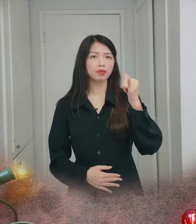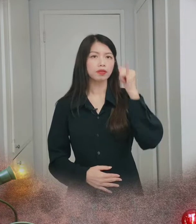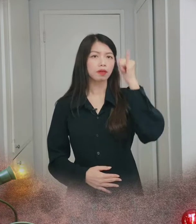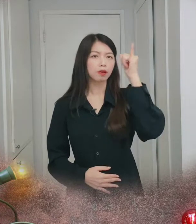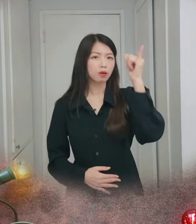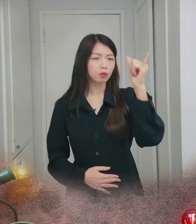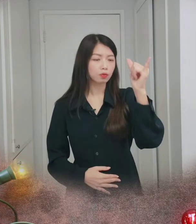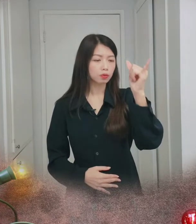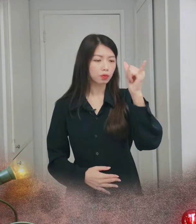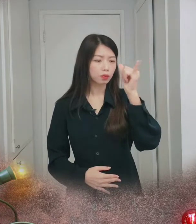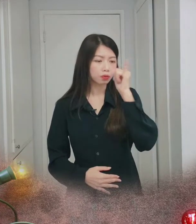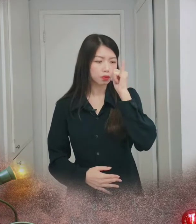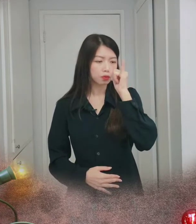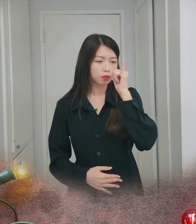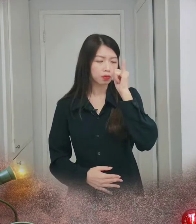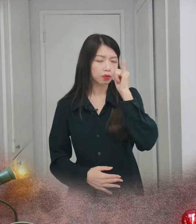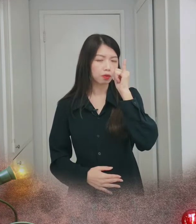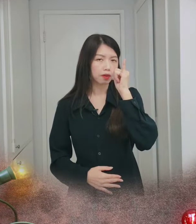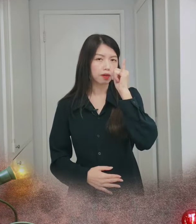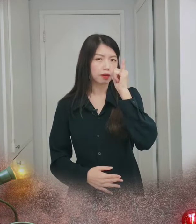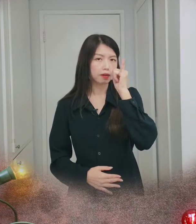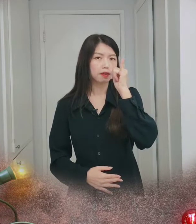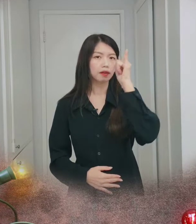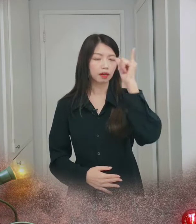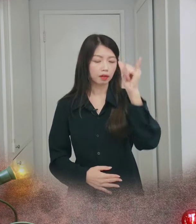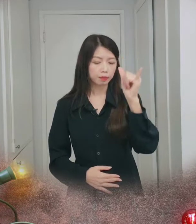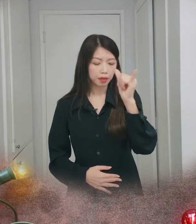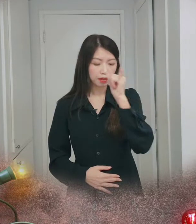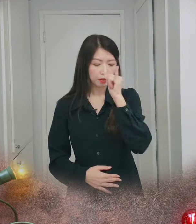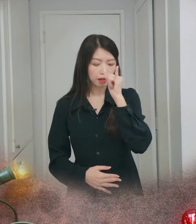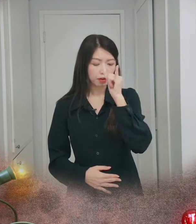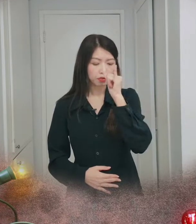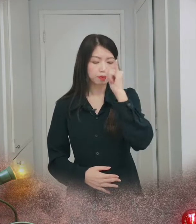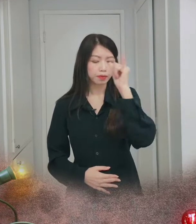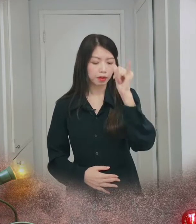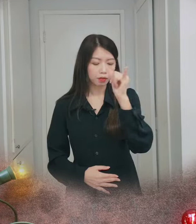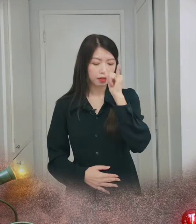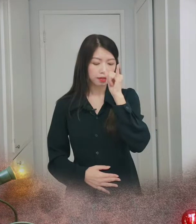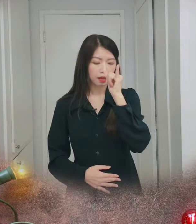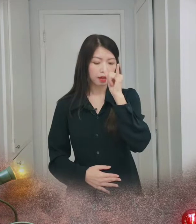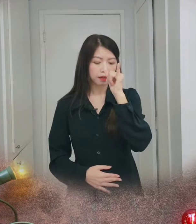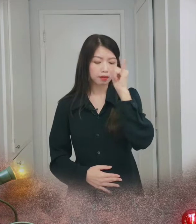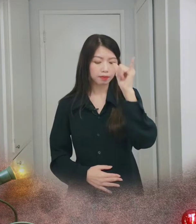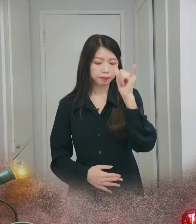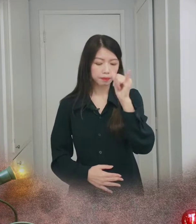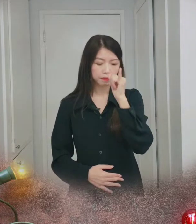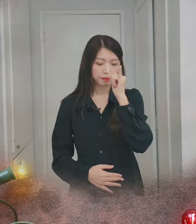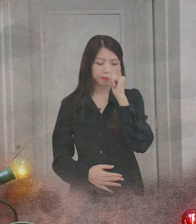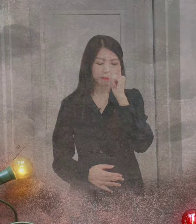새끼손가락만 펴주셔서 코 쪽으로 이렇게 가깝게 다가와 주시면 돼요. 있다.